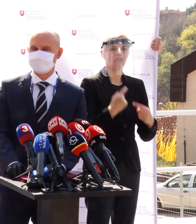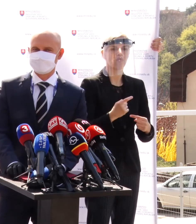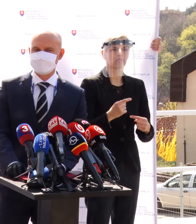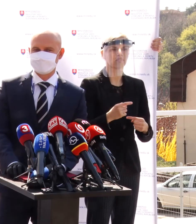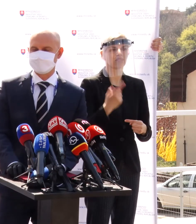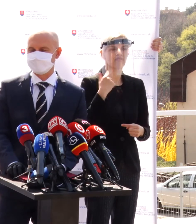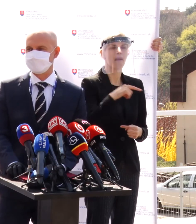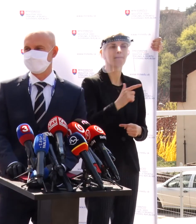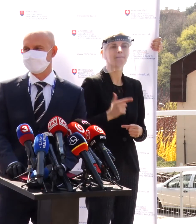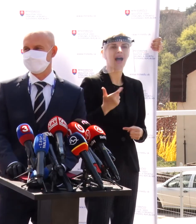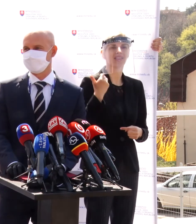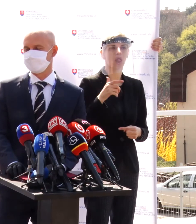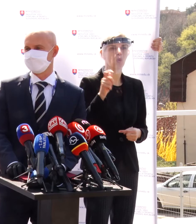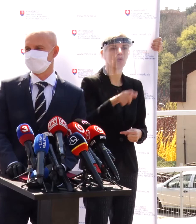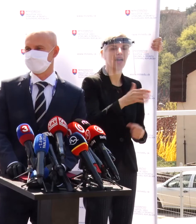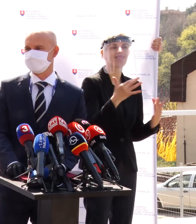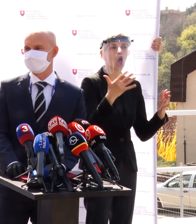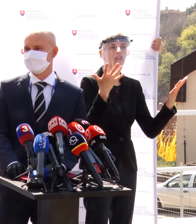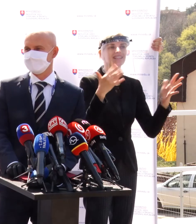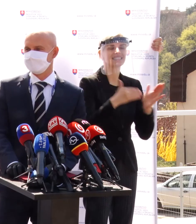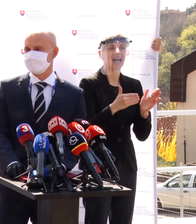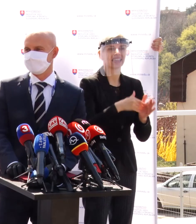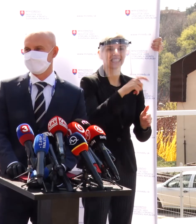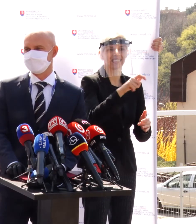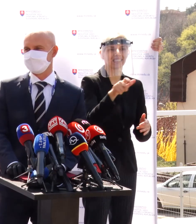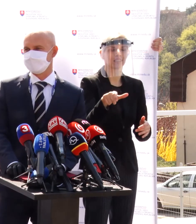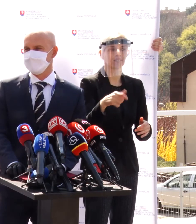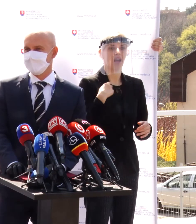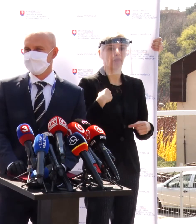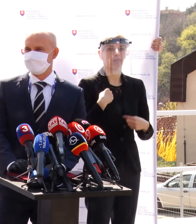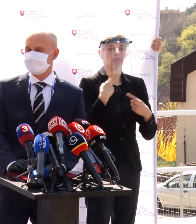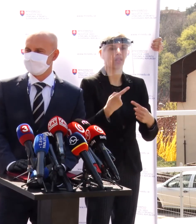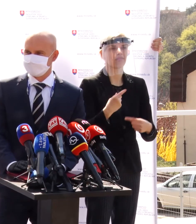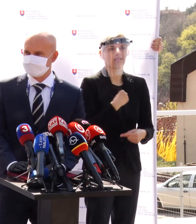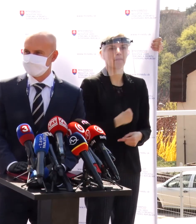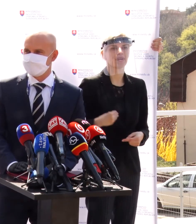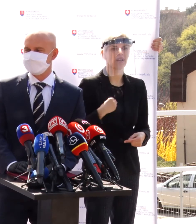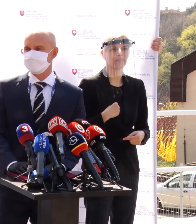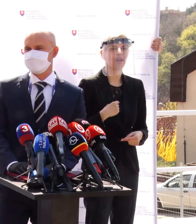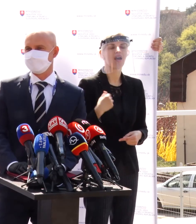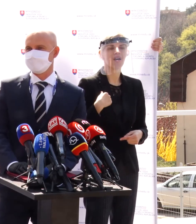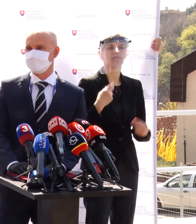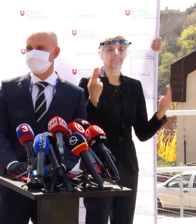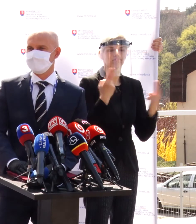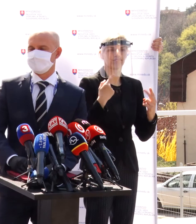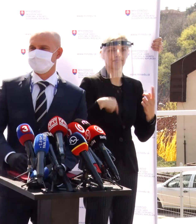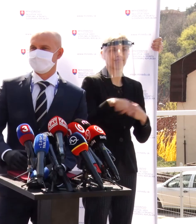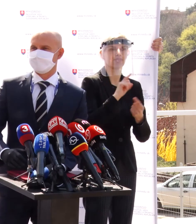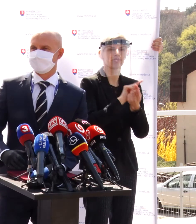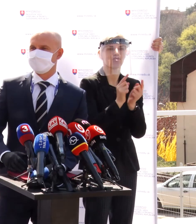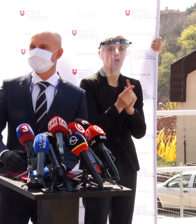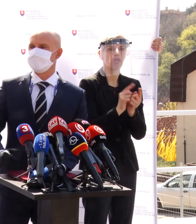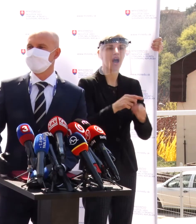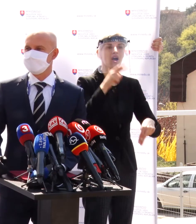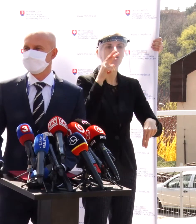by som teraz vyslovil čokoľvek, tak by to mohlo spôsobiť veľké nepríjemnosti. Budeme veľmi rýchli, my sme sa dohodli, že